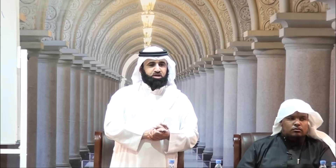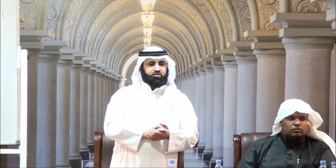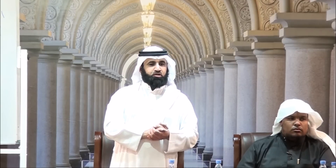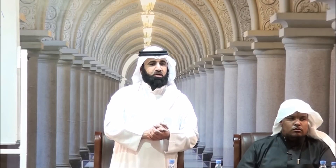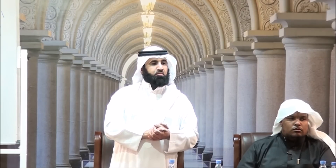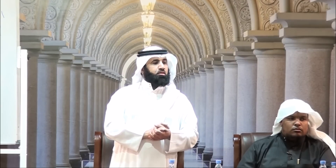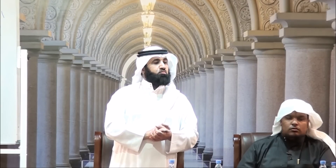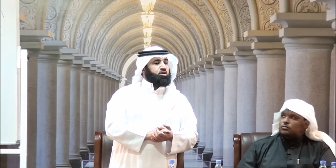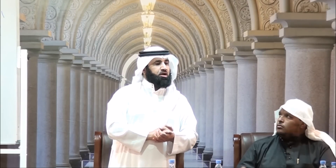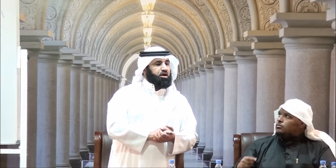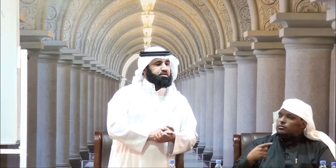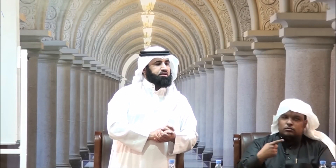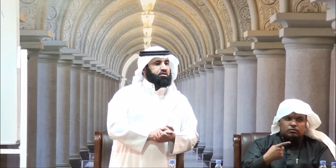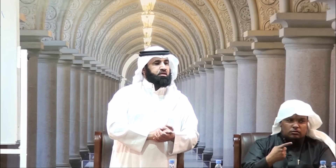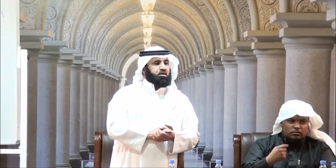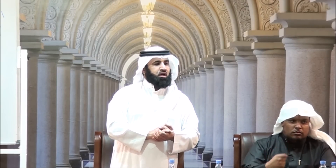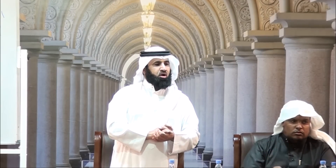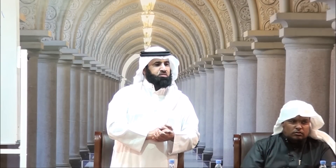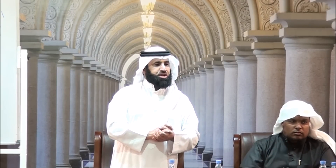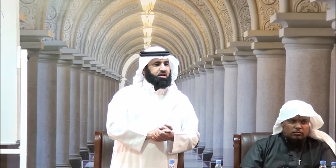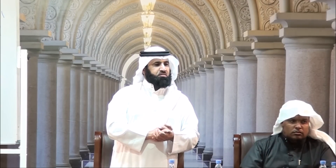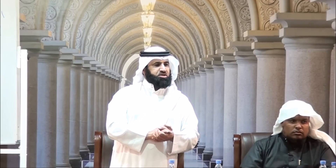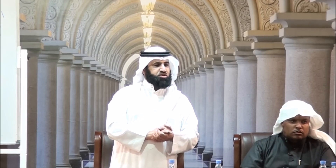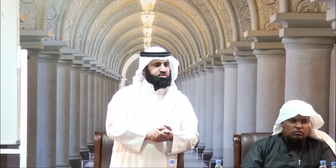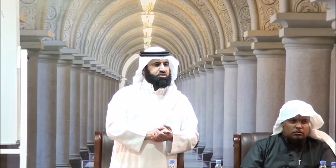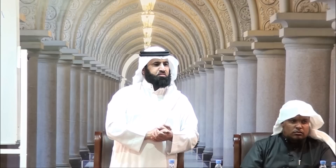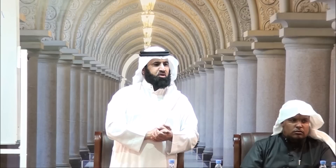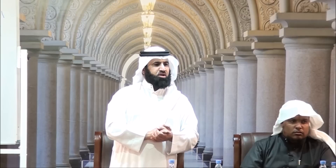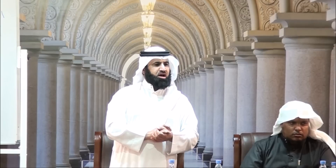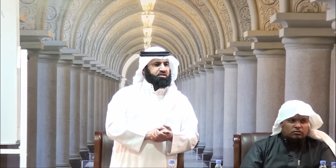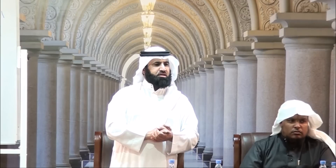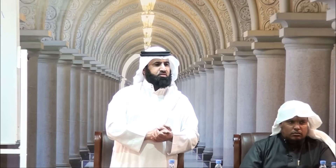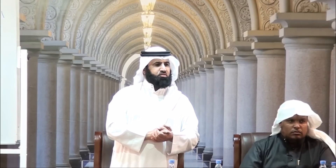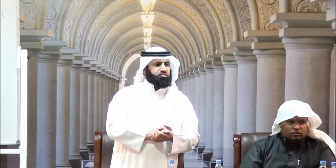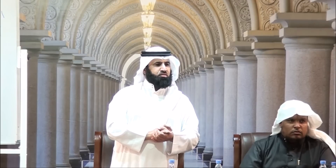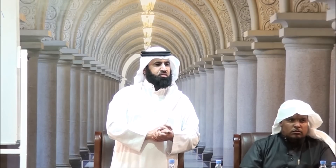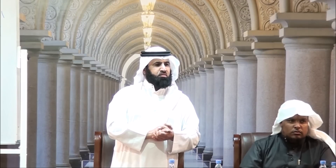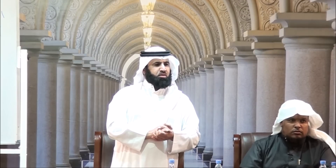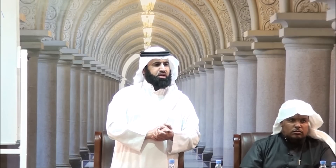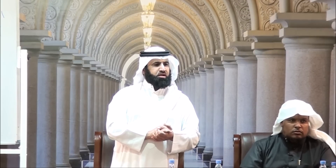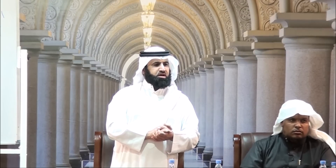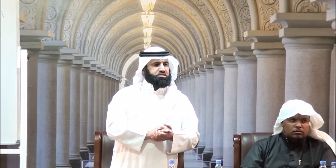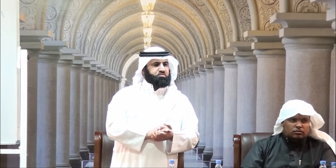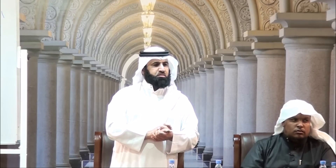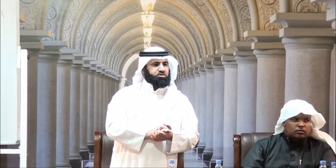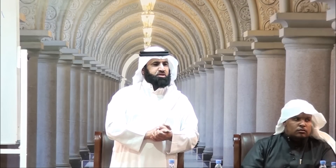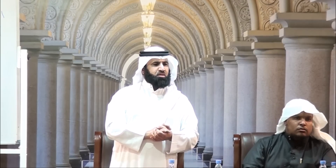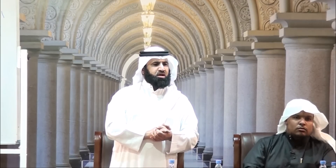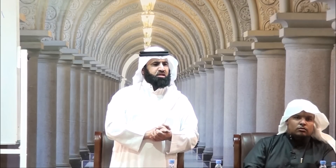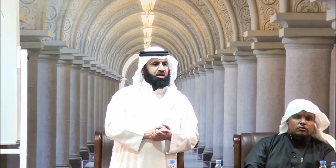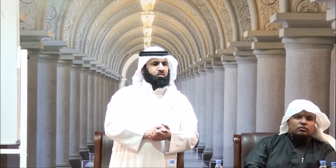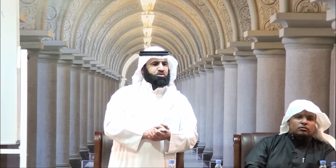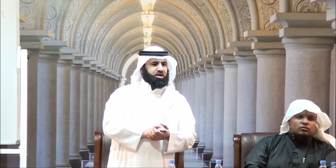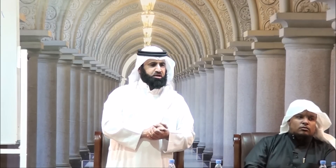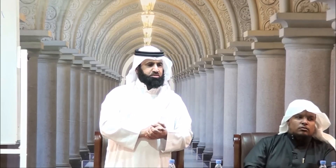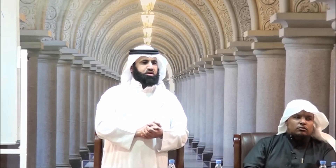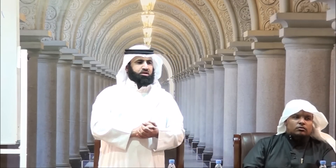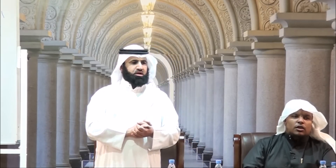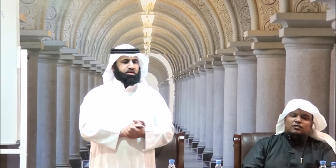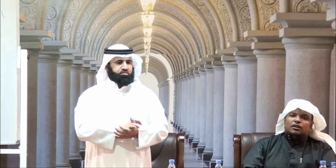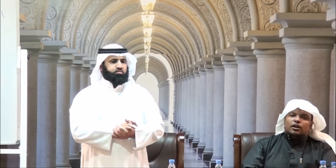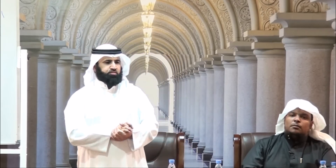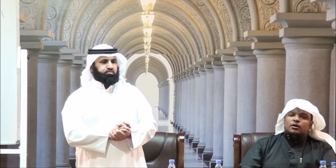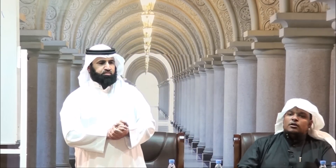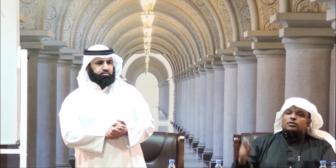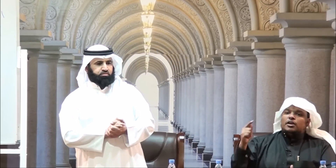إذا حافظ على صلاة أو بعض الصلاة قليلة أو عايش في منكرات أو مشاكل مع زوجته مع أولاده مع الناس مع المجتمع دائما